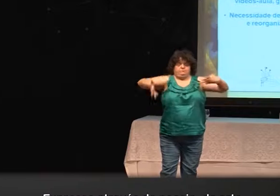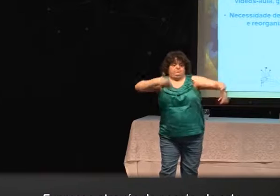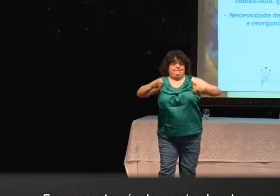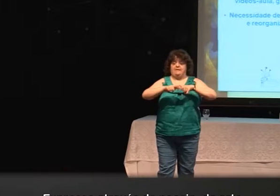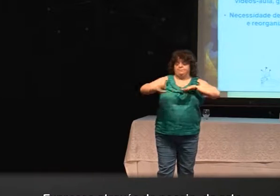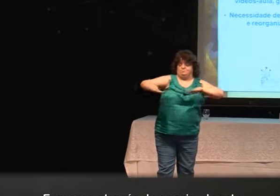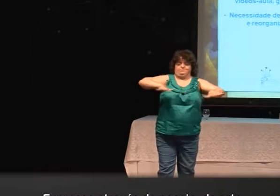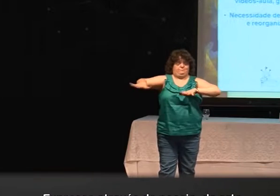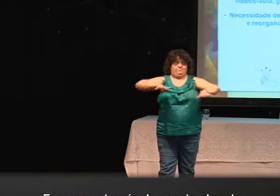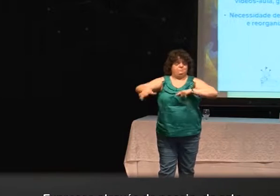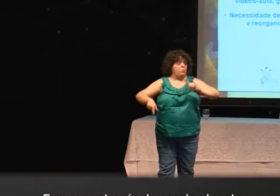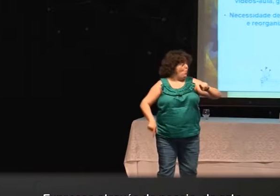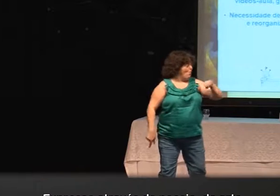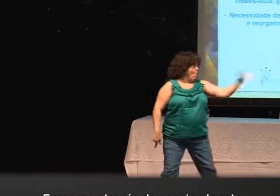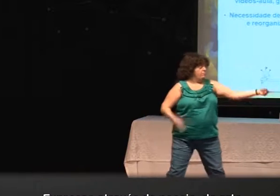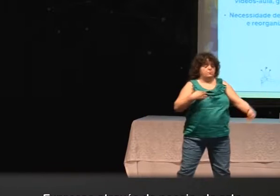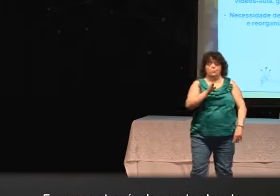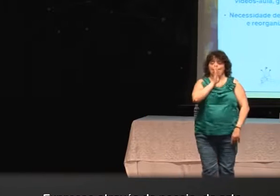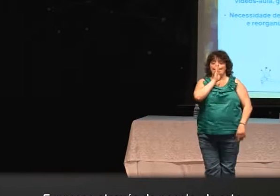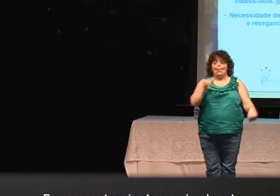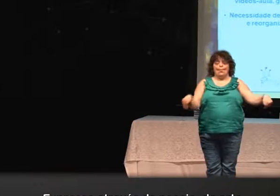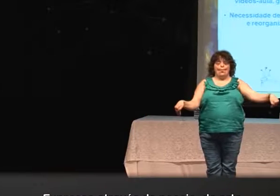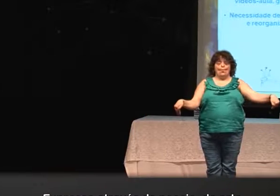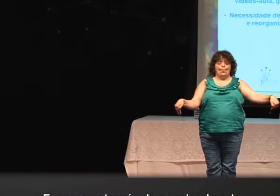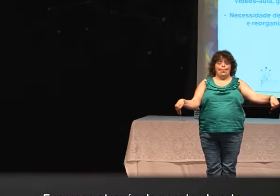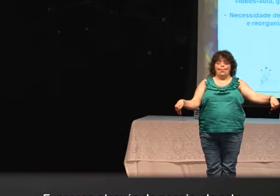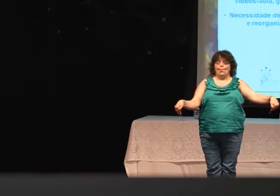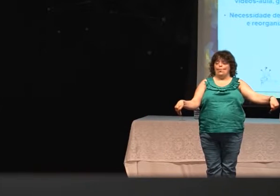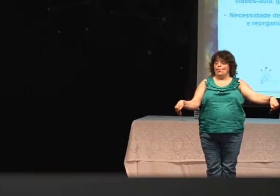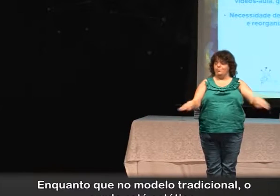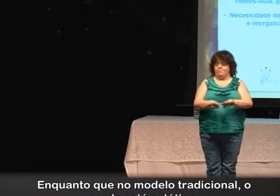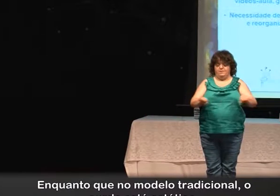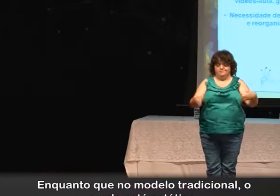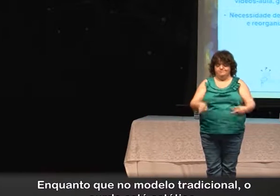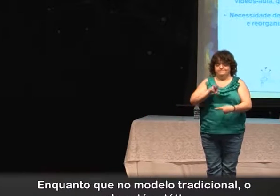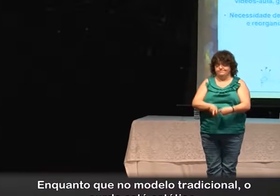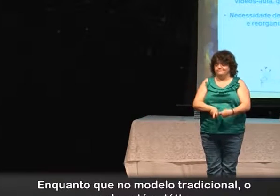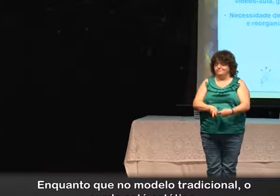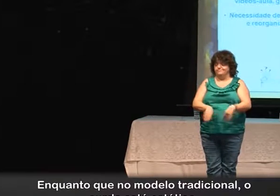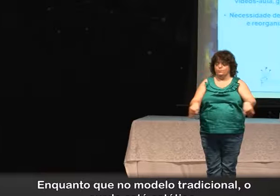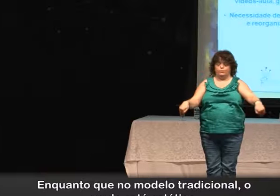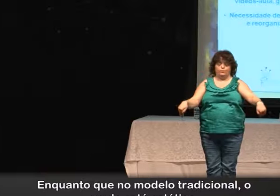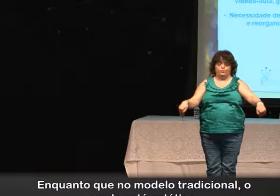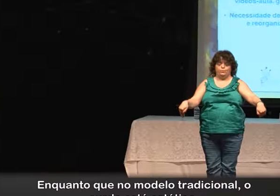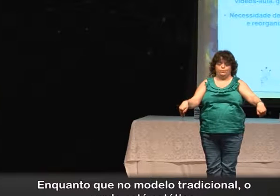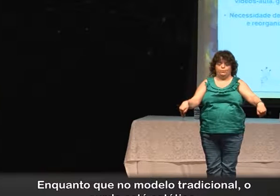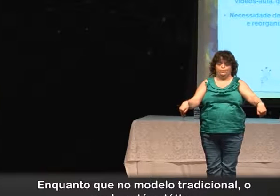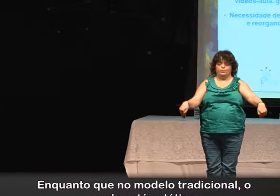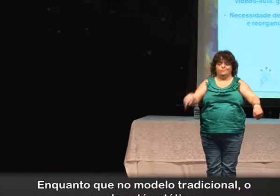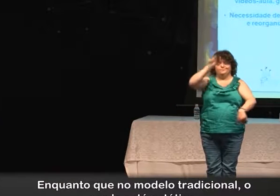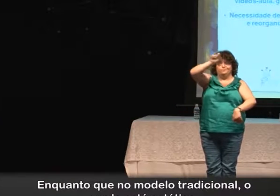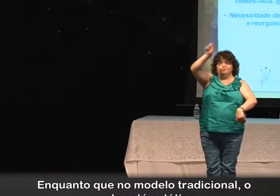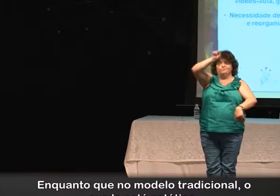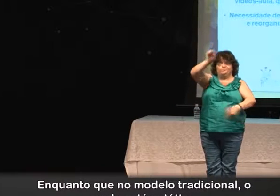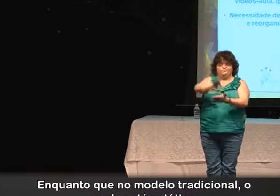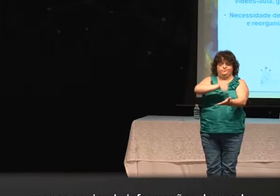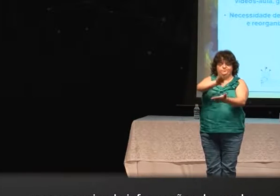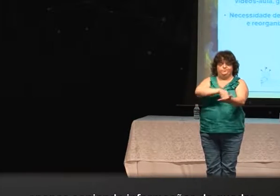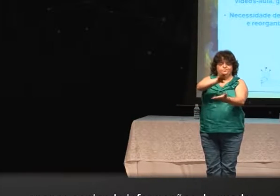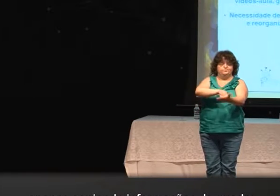expressos através da poesia, da arte, né? Enquanto no modelo tradicional, o surdo ele está estático, apenas